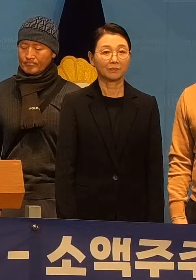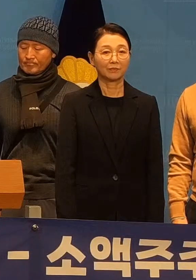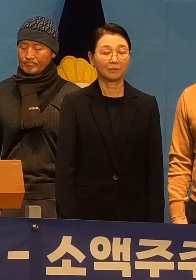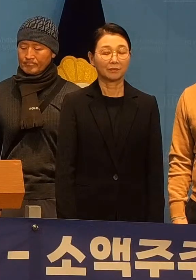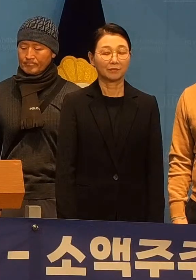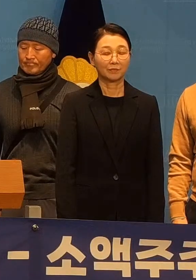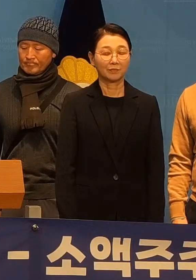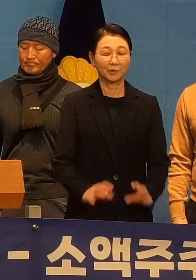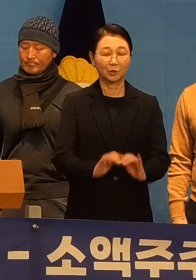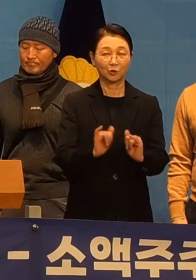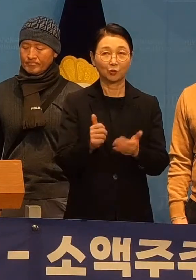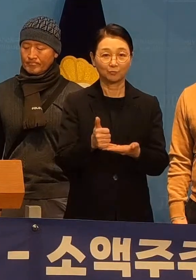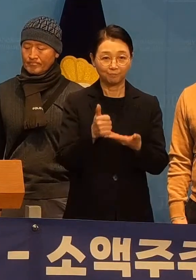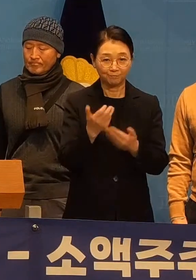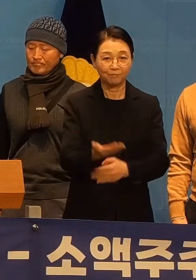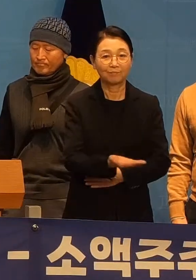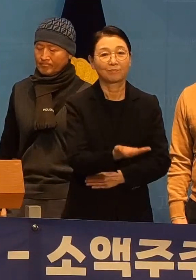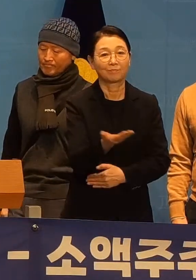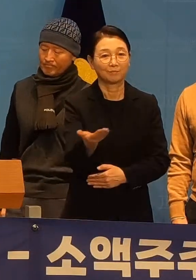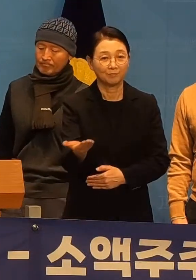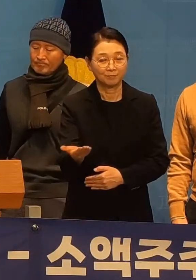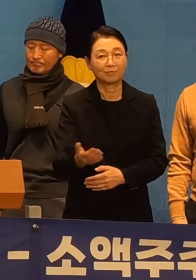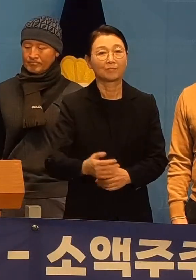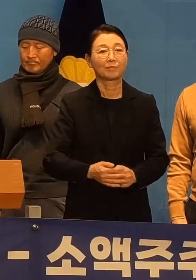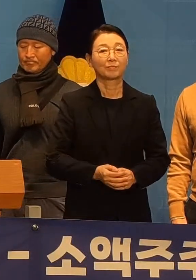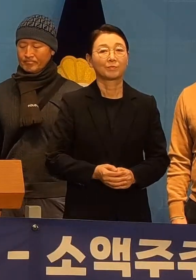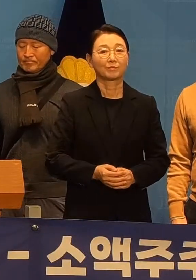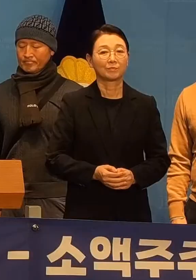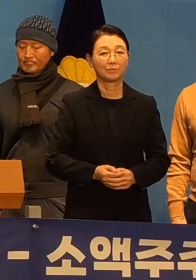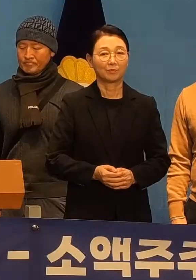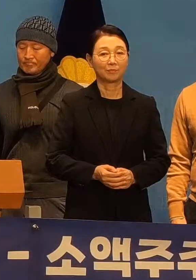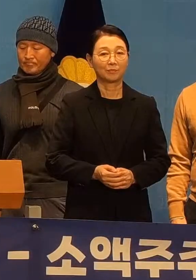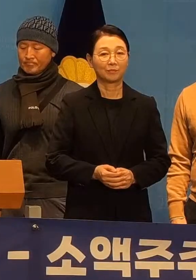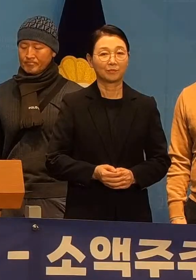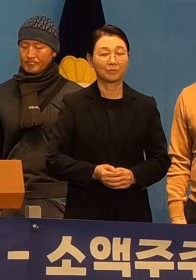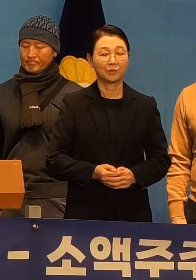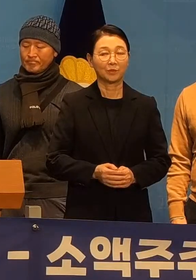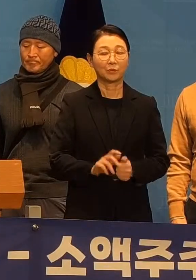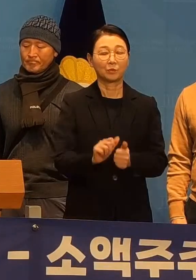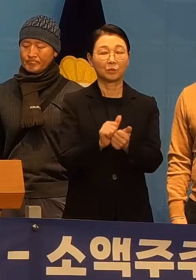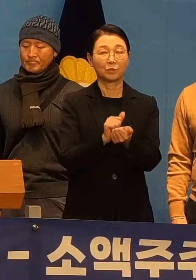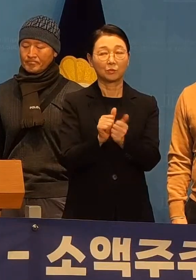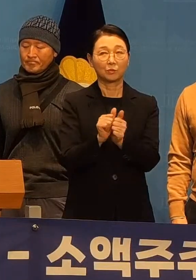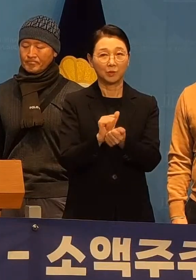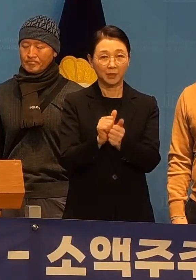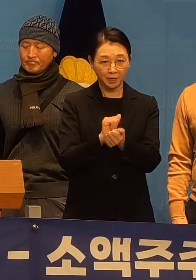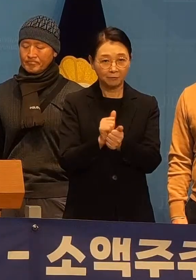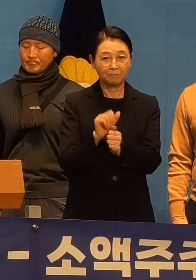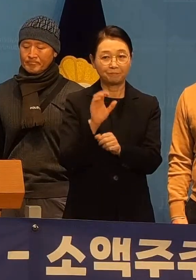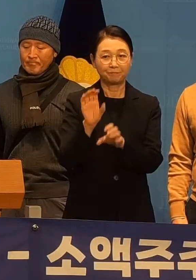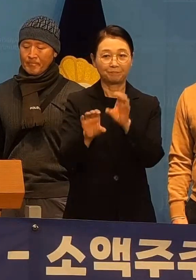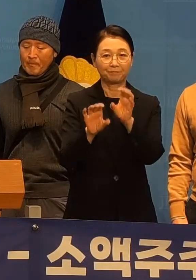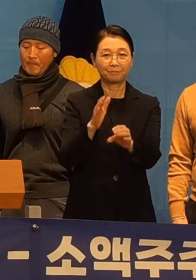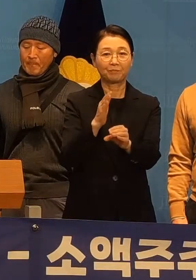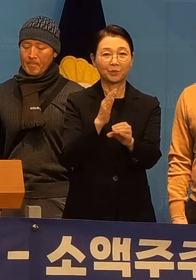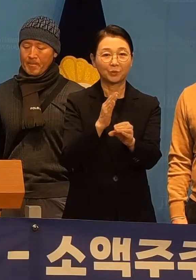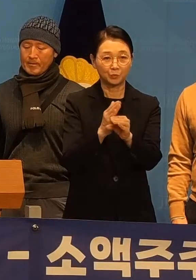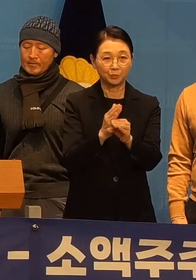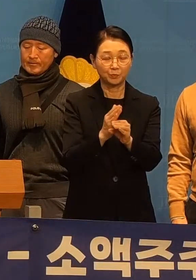존경하는 국민 여러분, 그리고 자본시장에 참여하고 계시는 전국의 소액 주주